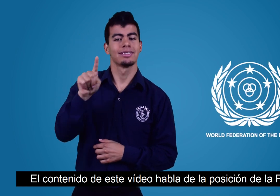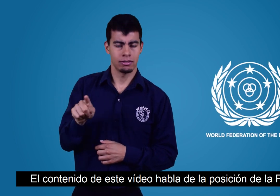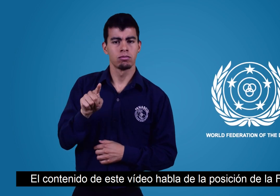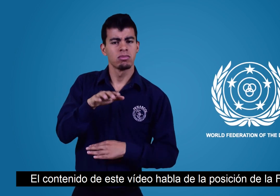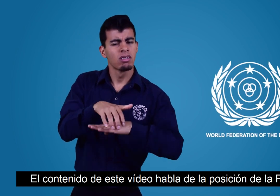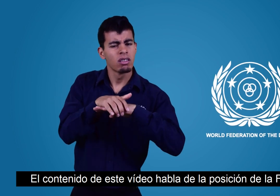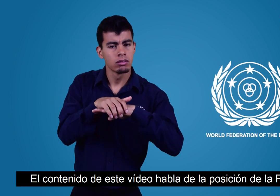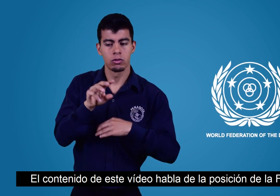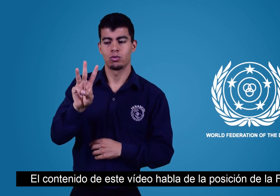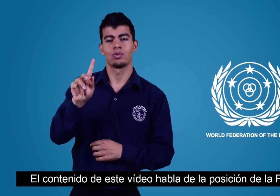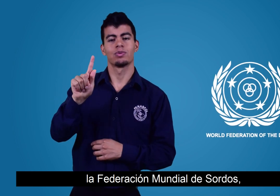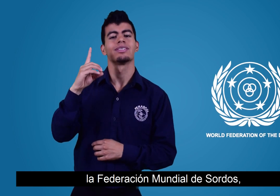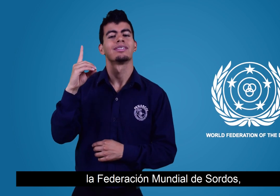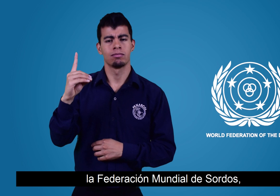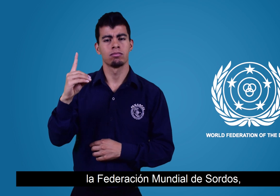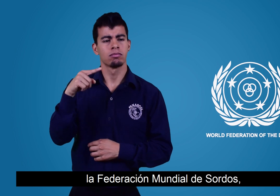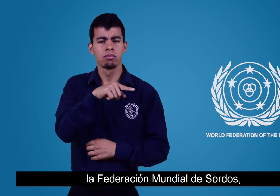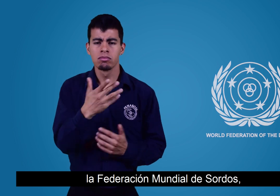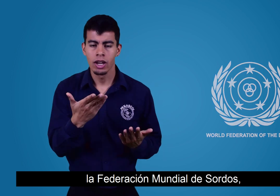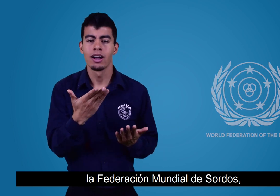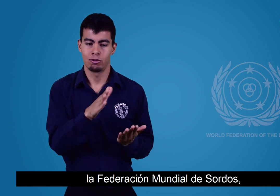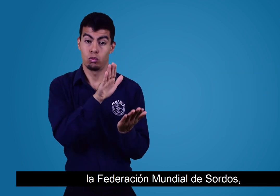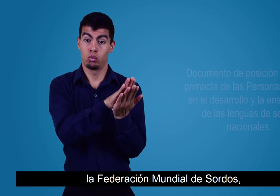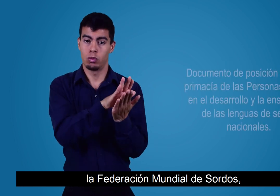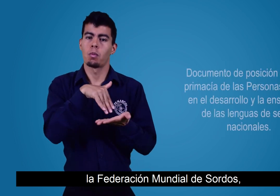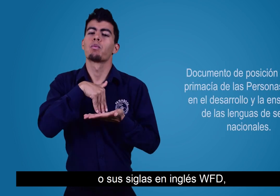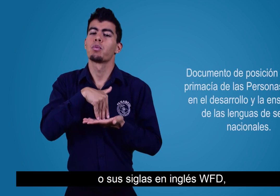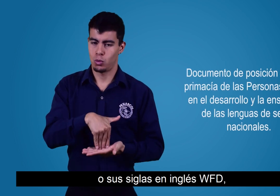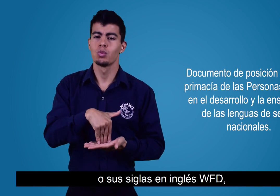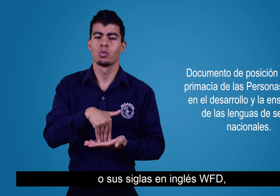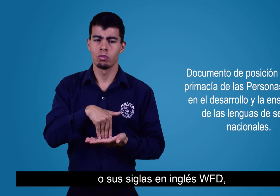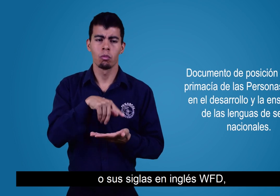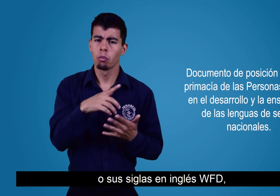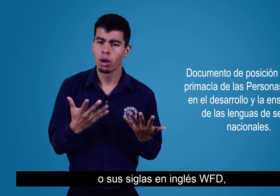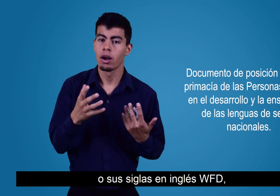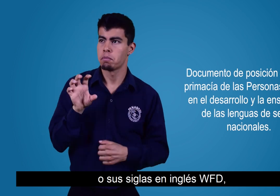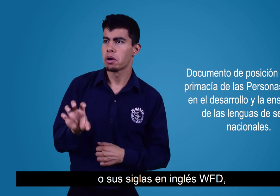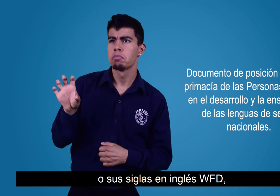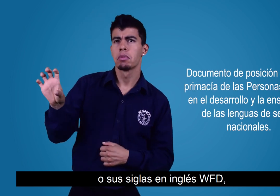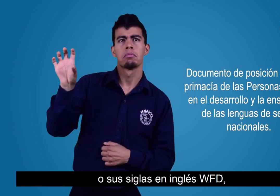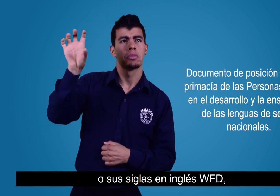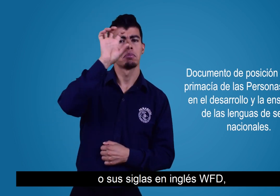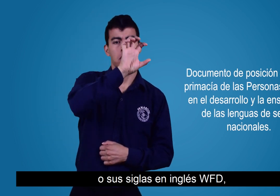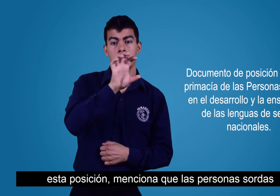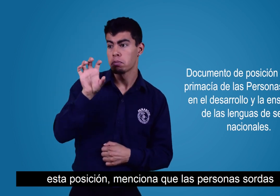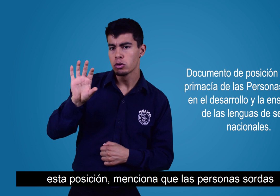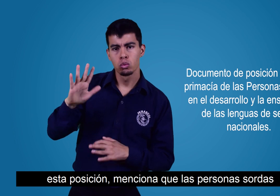la FMS, la Federación Mundial de Sordos, o sus siglas en inglés, la WFD. Esta